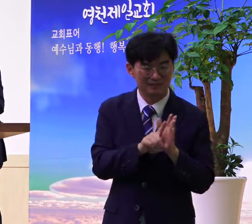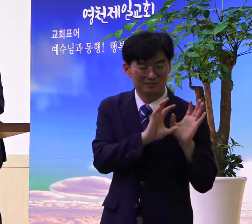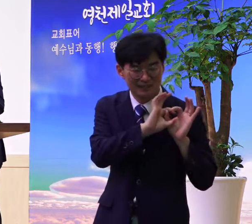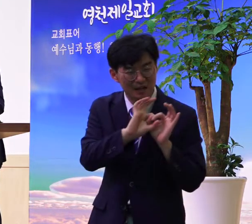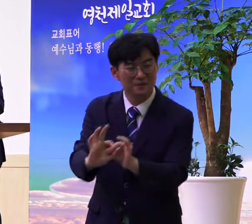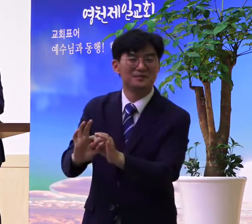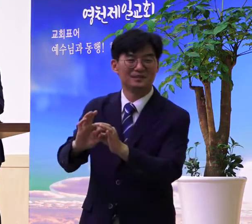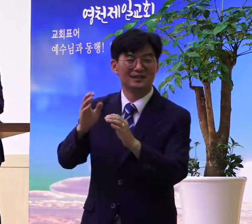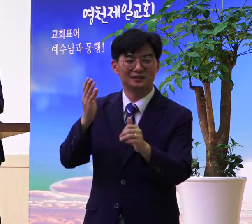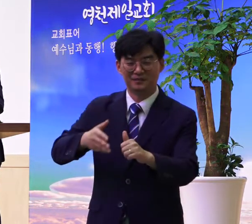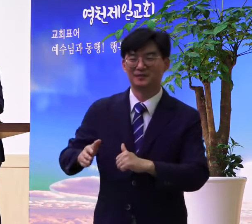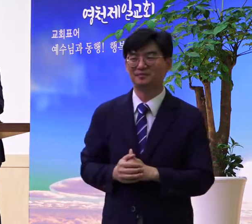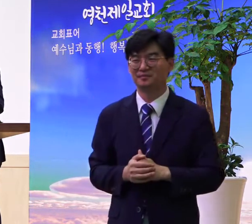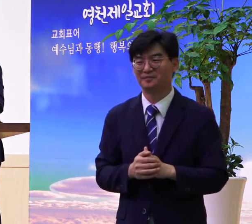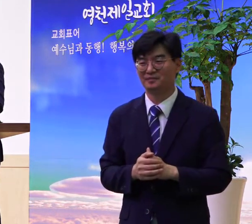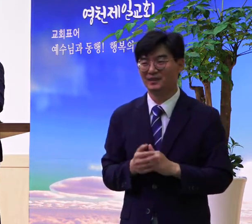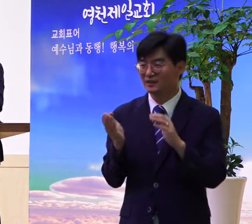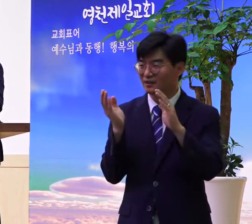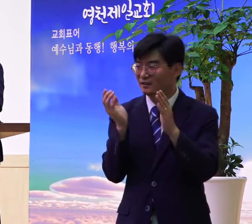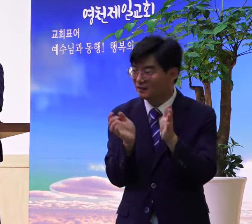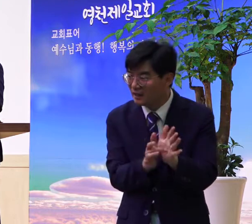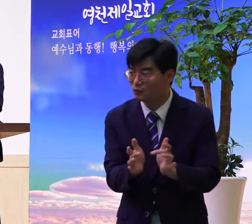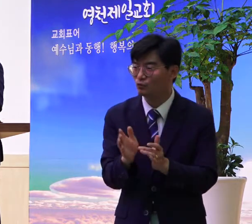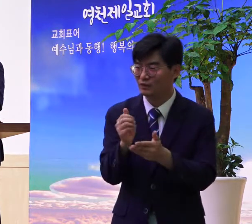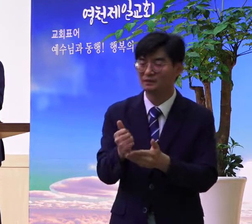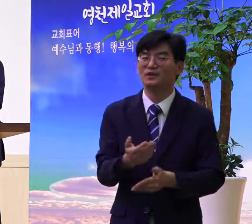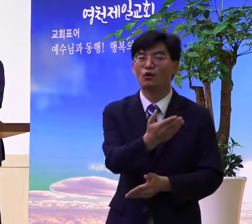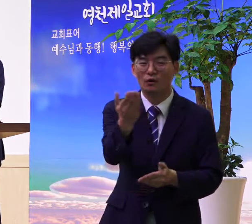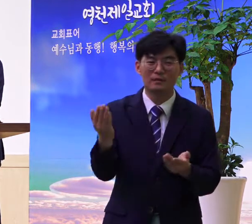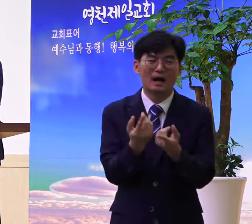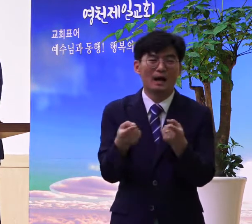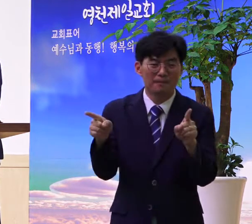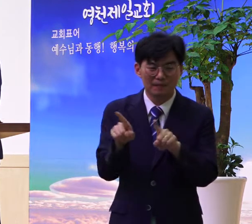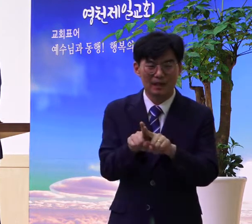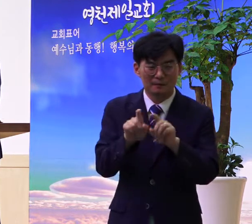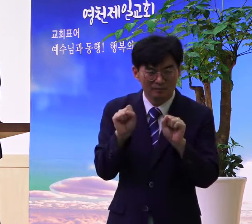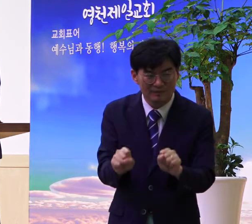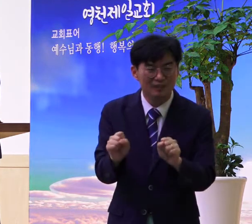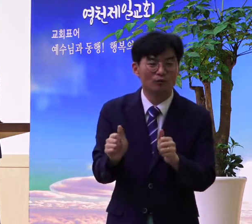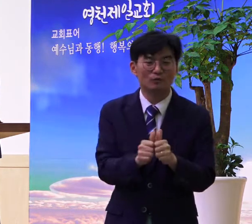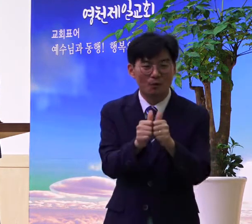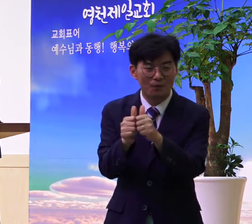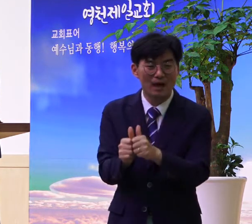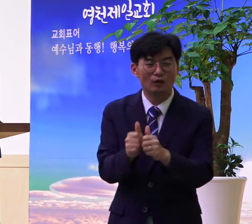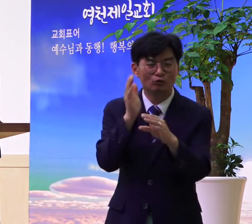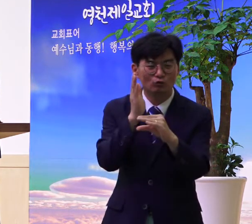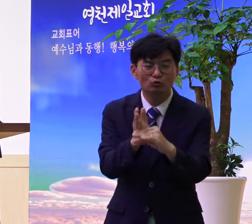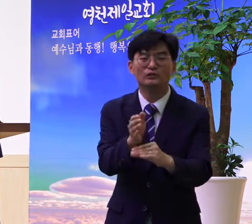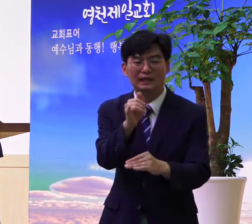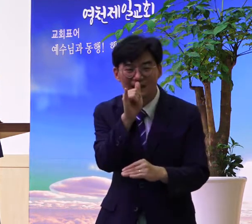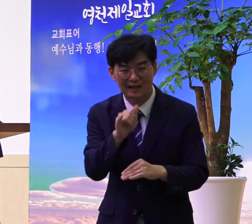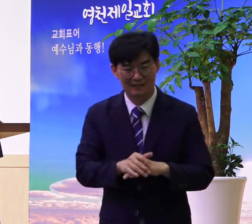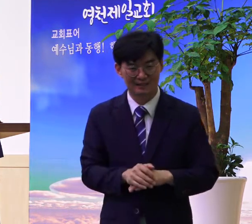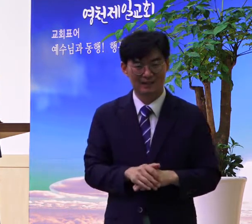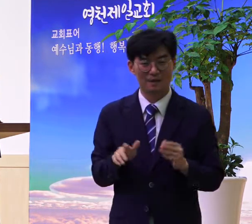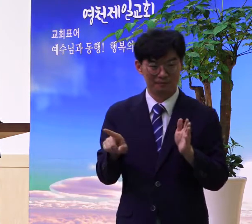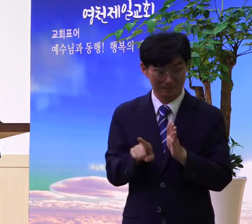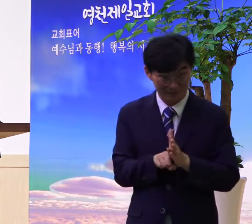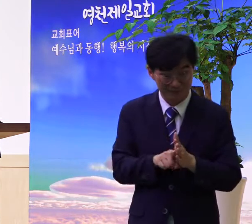예수님께서 여러분과 함께 계십니다. 예수님은 여러분과 함께 있겠다고, 영원히 함께